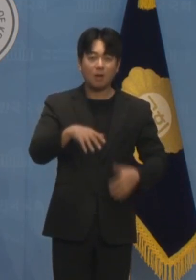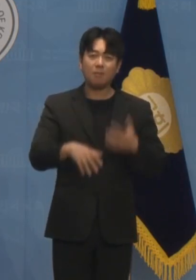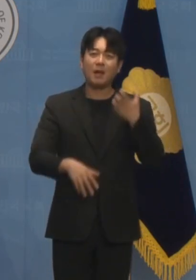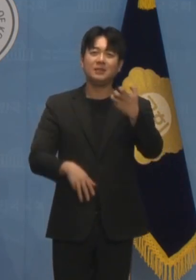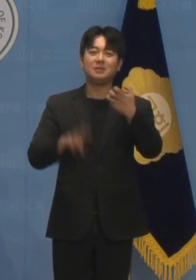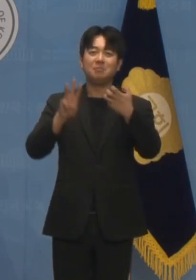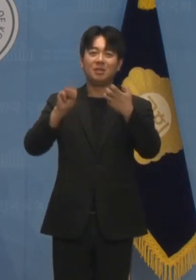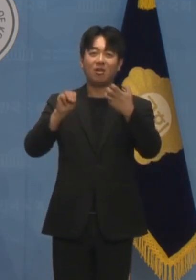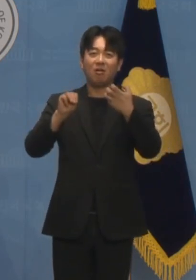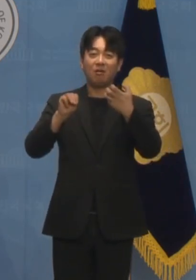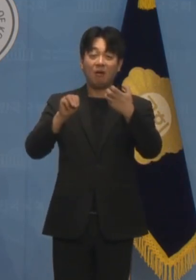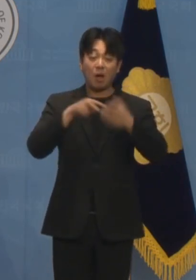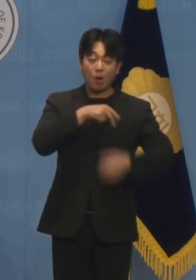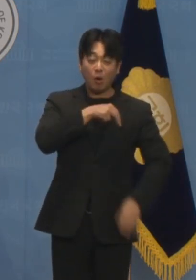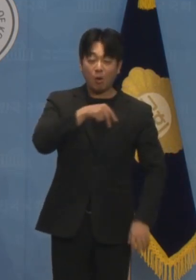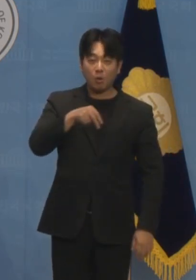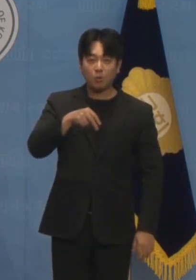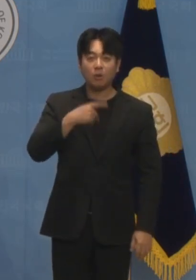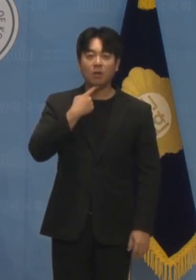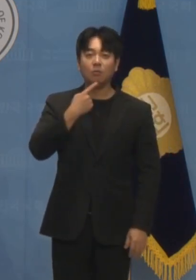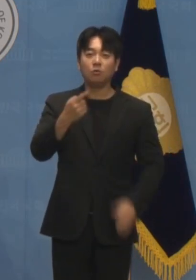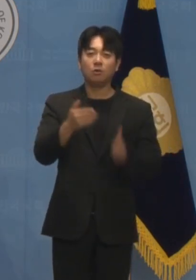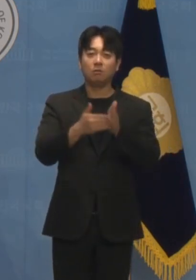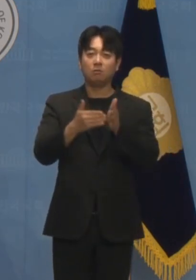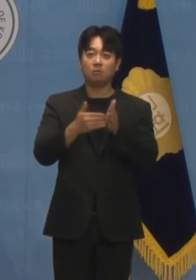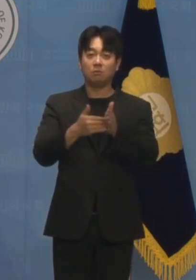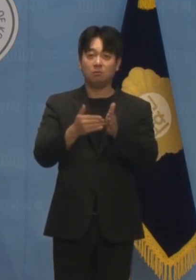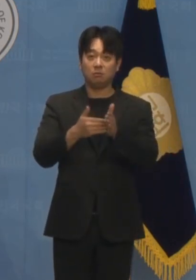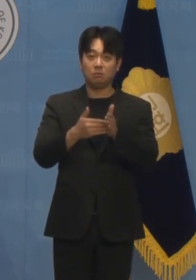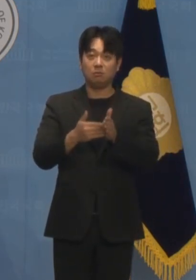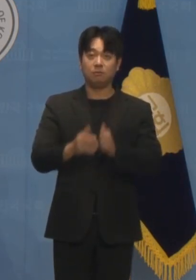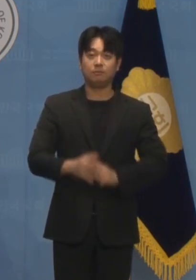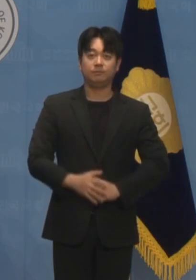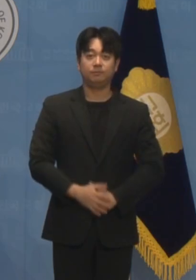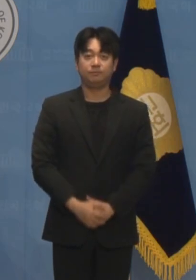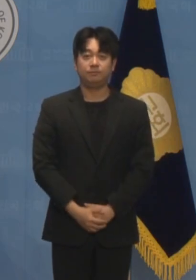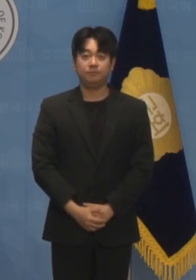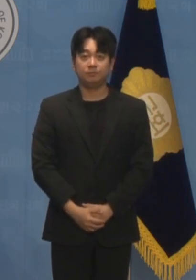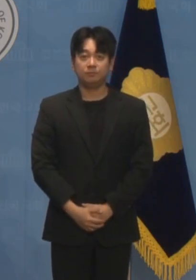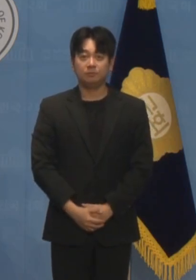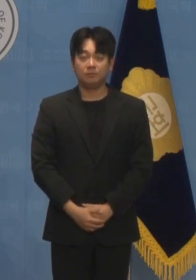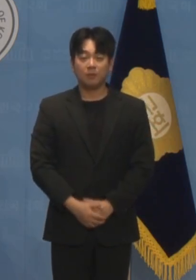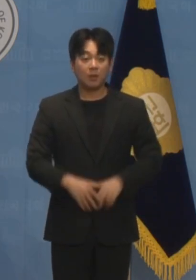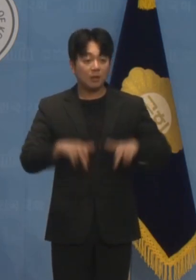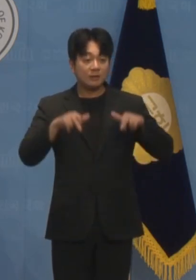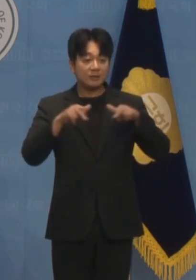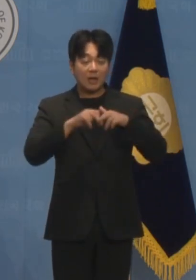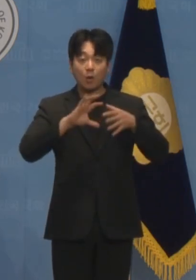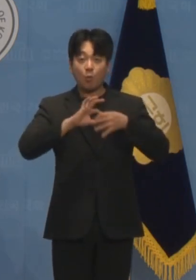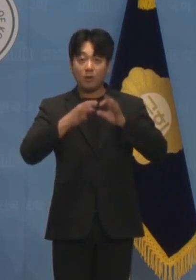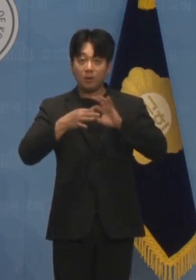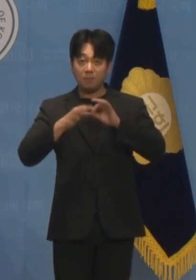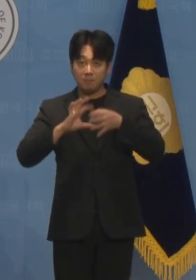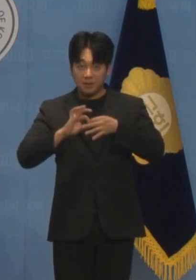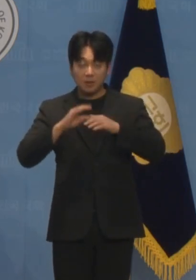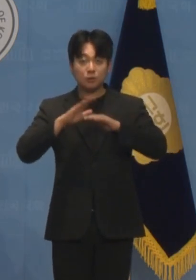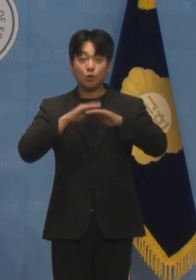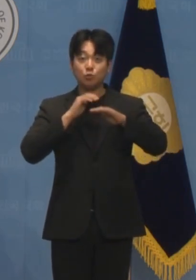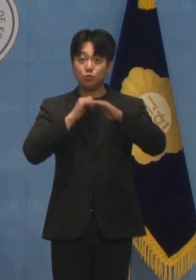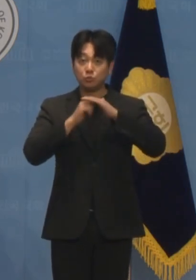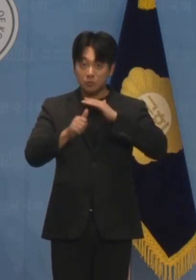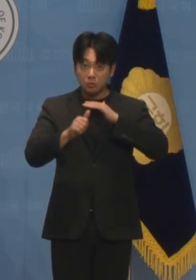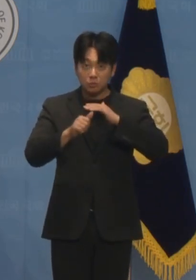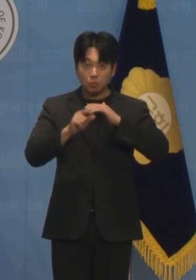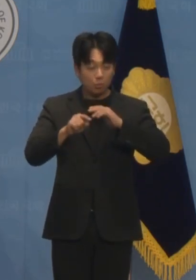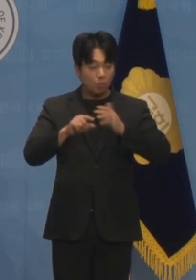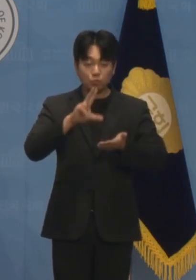1분밖에 걸리지 않습니다. 똑같은 경로로 입국한 패럴림픽 선수단은 동일한 조건에서 아무 문제